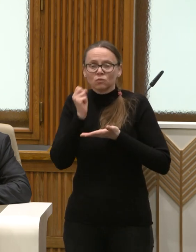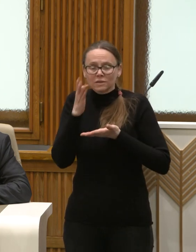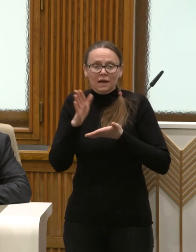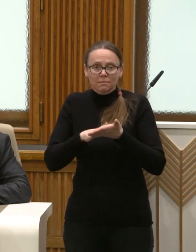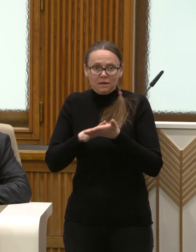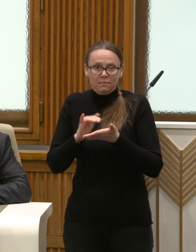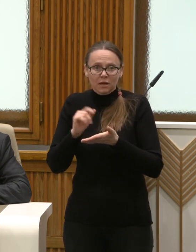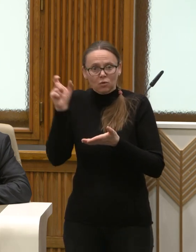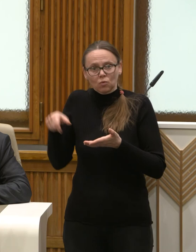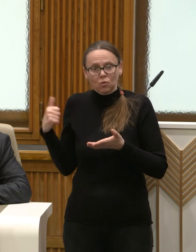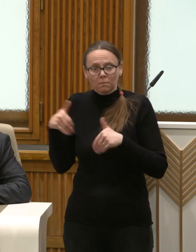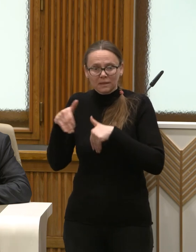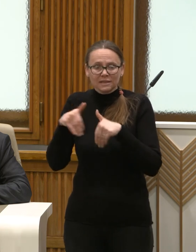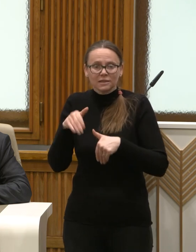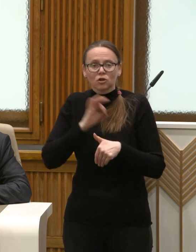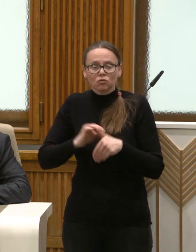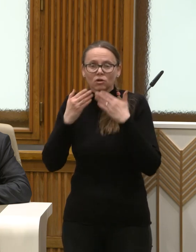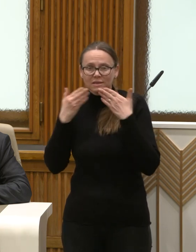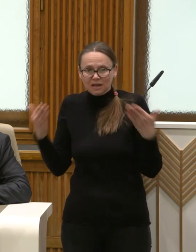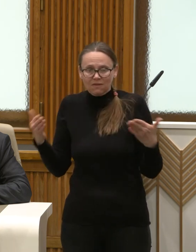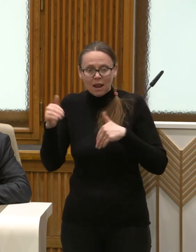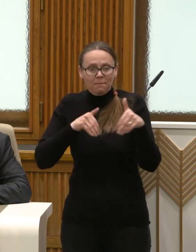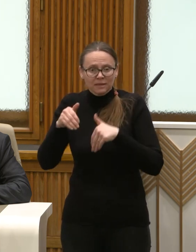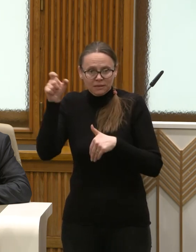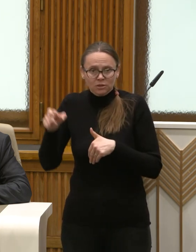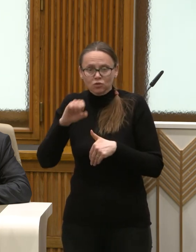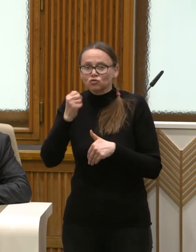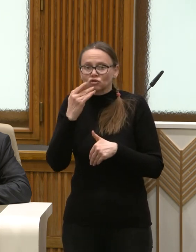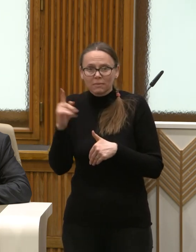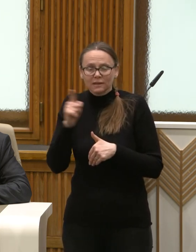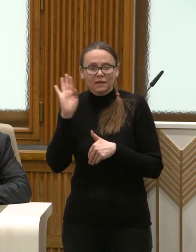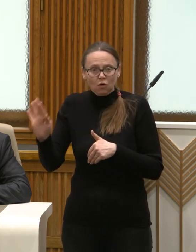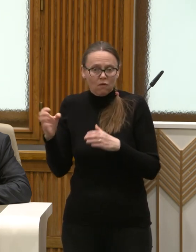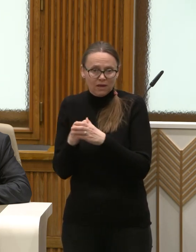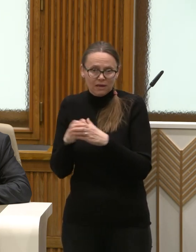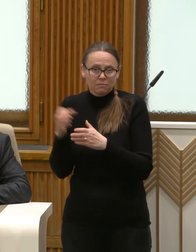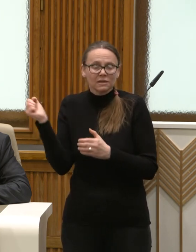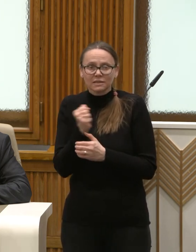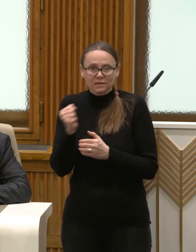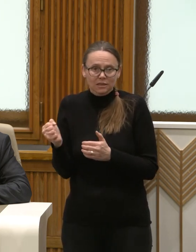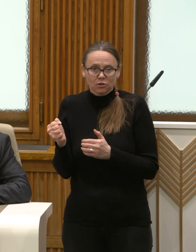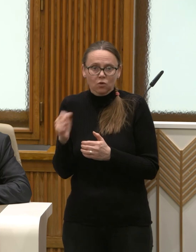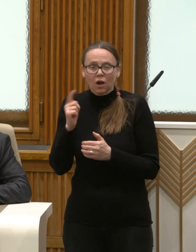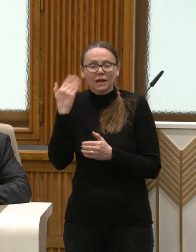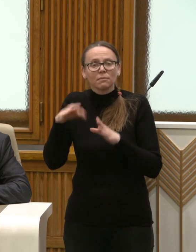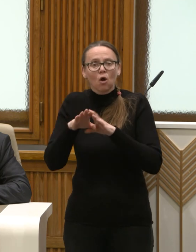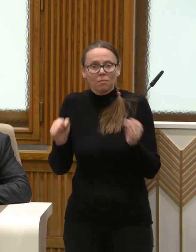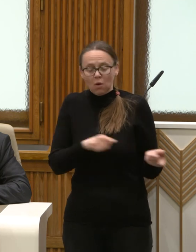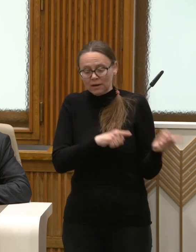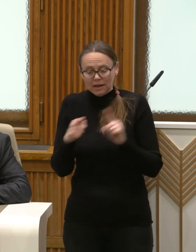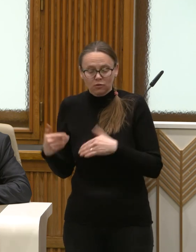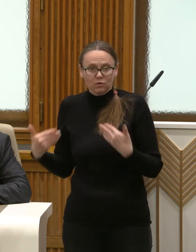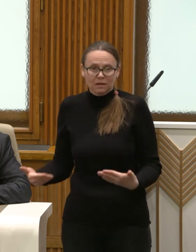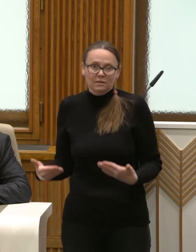seveda sem dolžan zahvalo ministru Šabedru in njegovi ekipi za to, kar je bilo opravljenega do